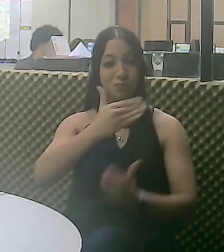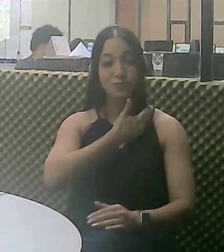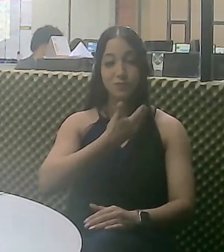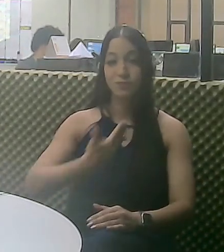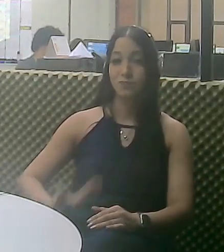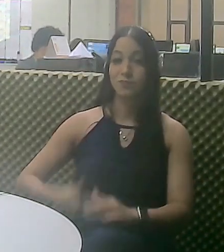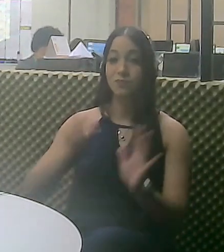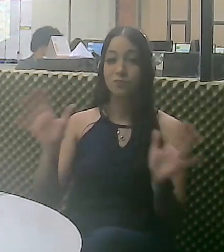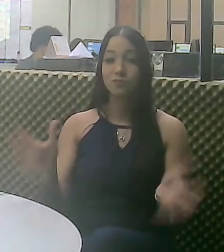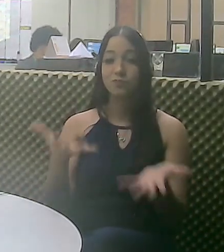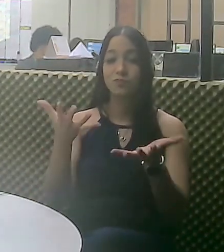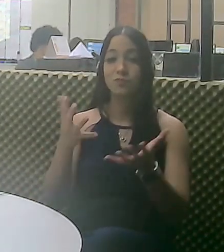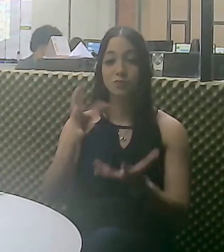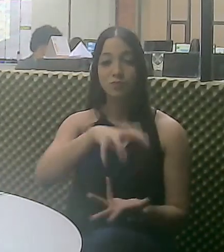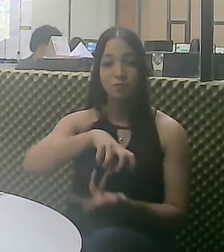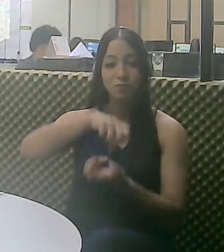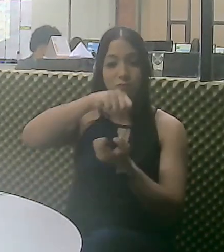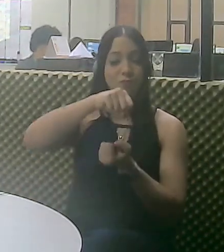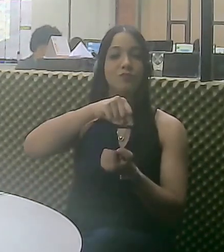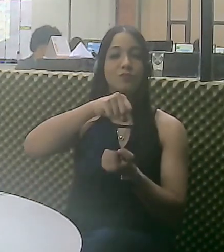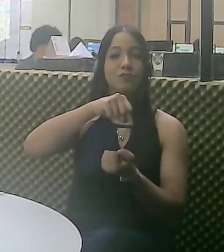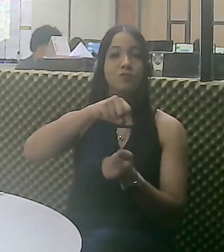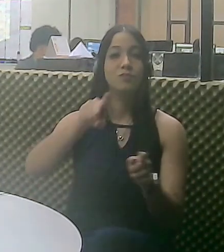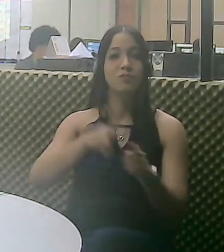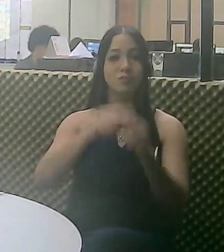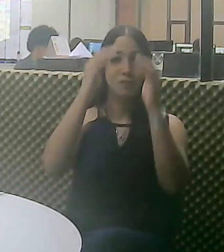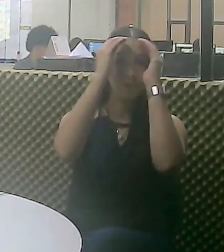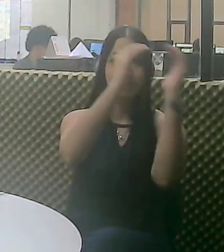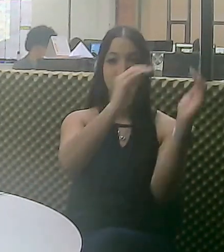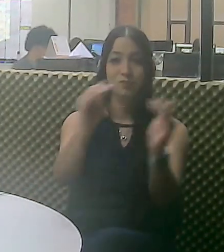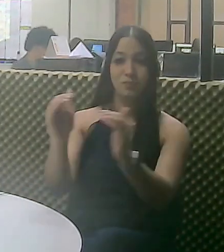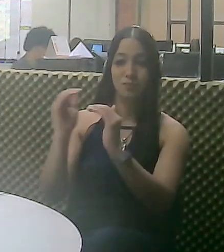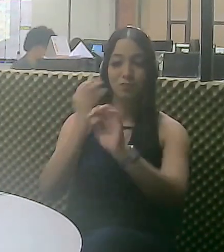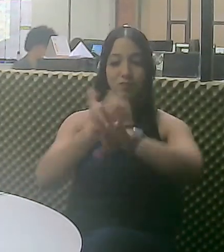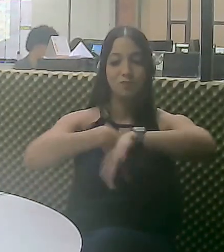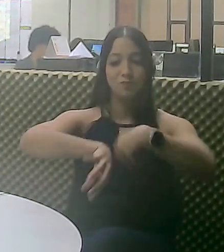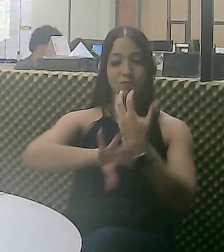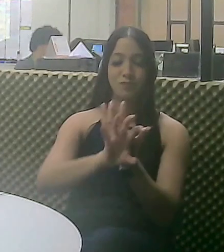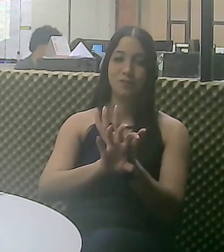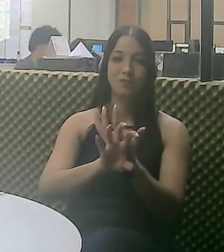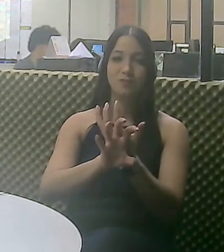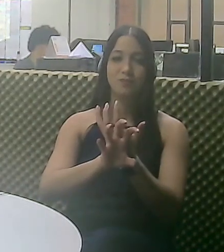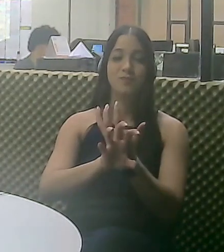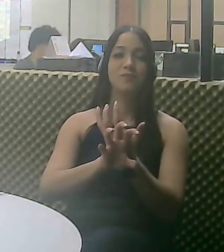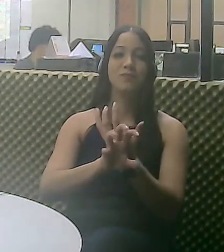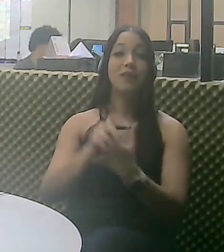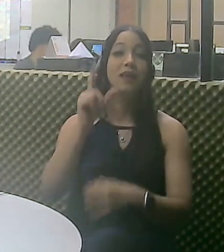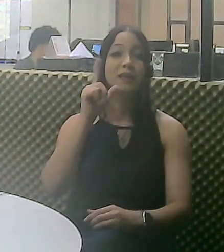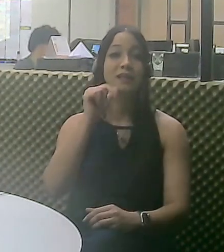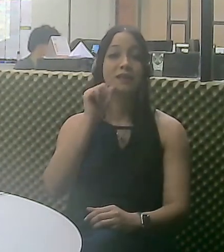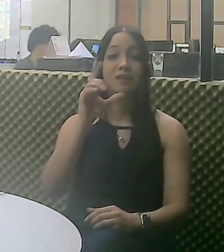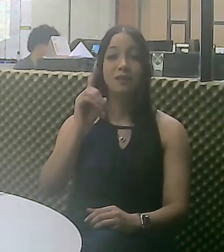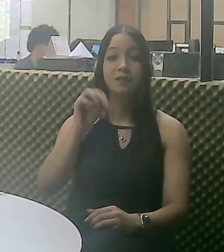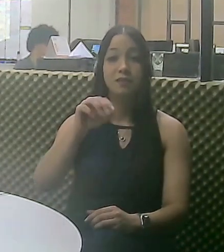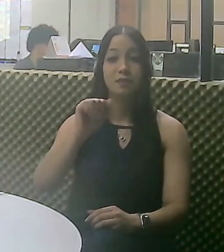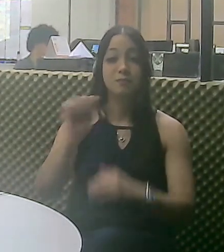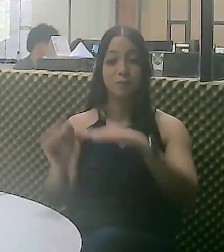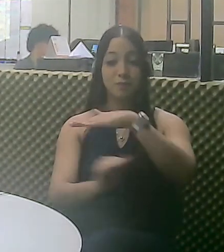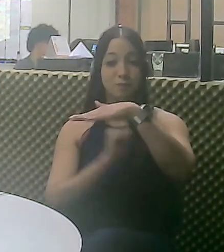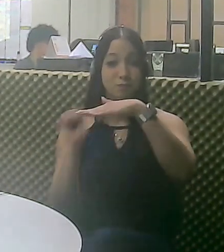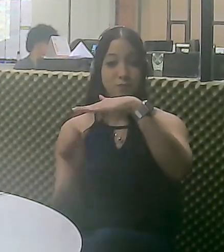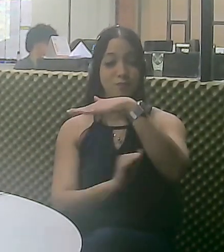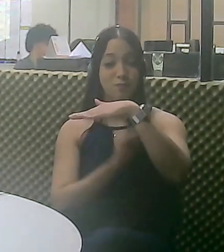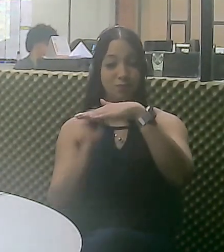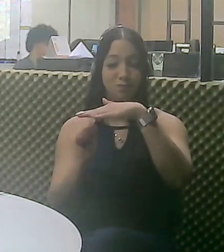e promovem a sustentabilidade e a responsabilidade ambiental por meio do departamento Municipal de